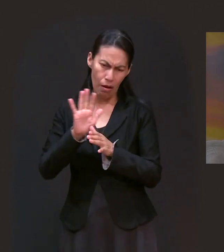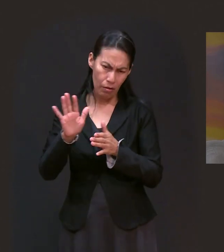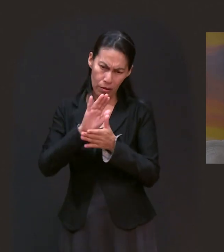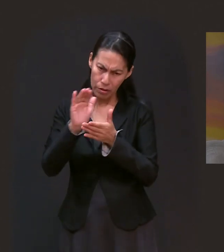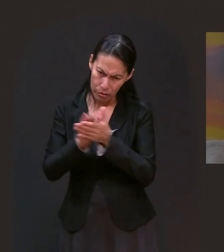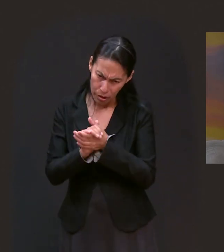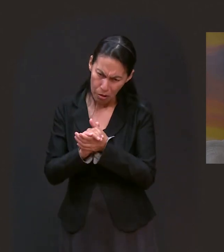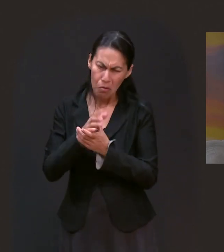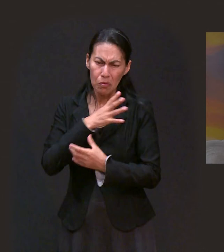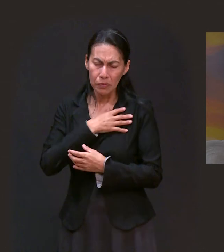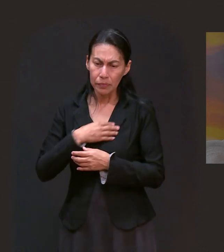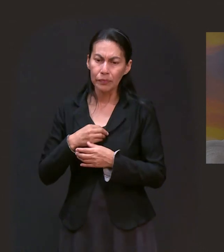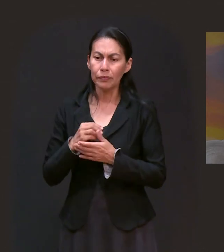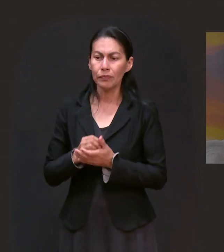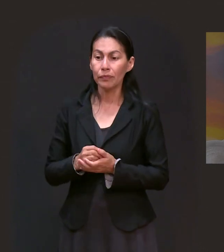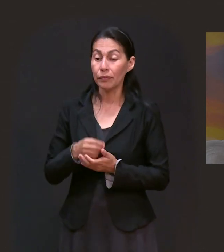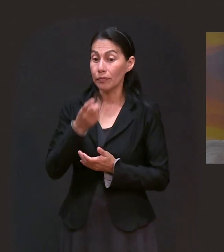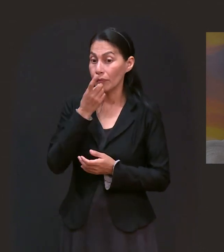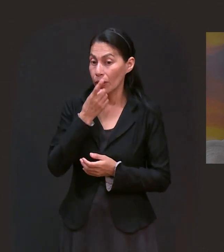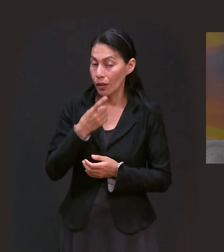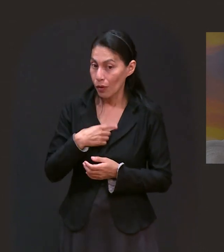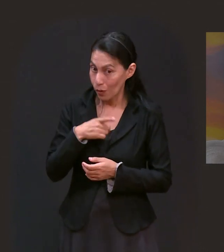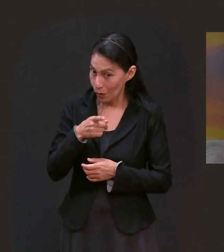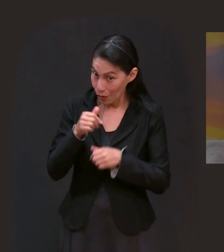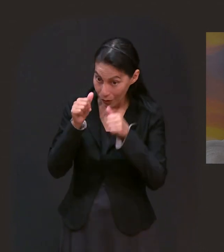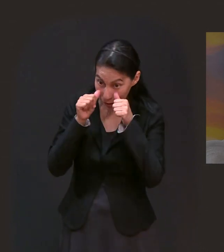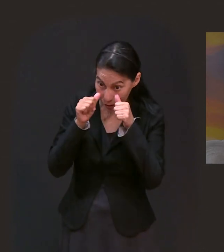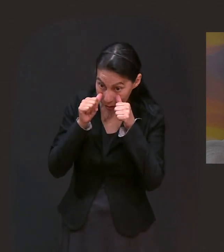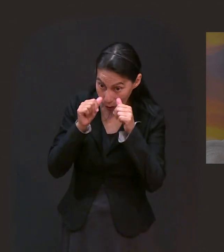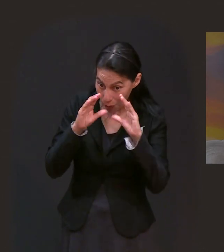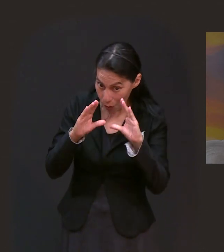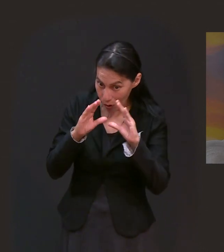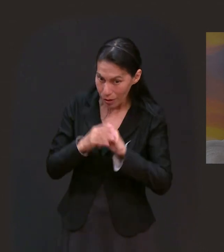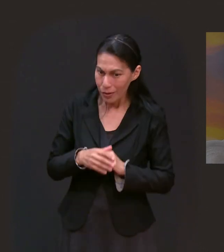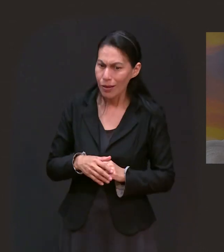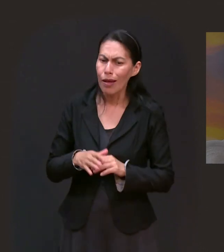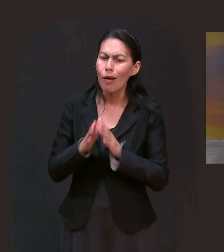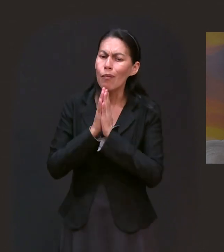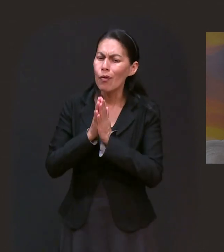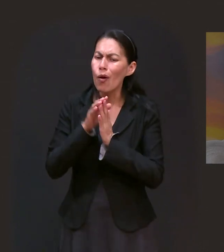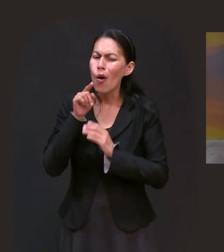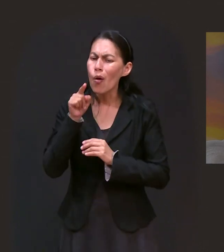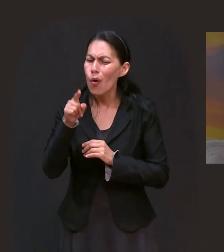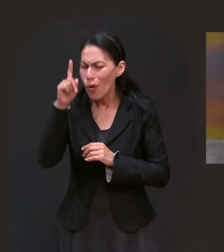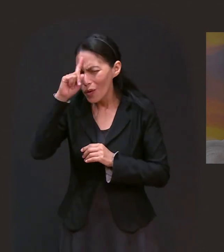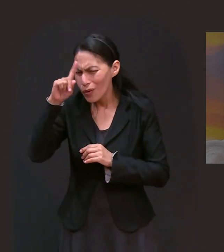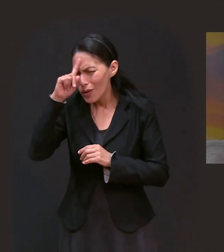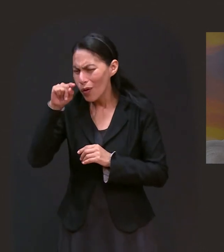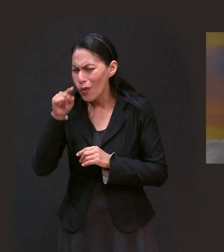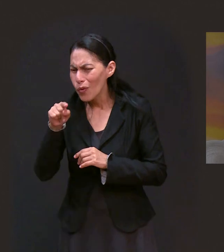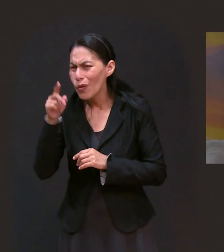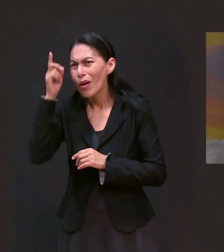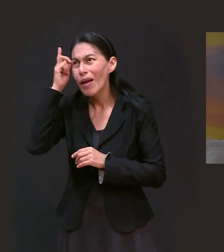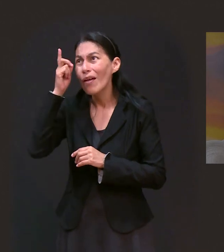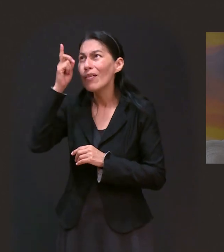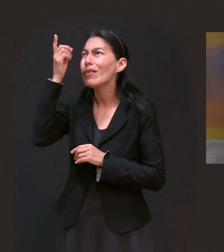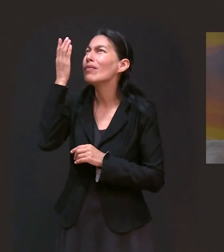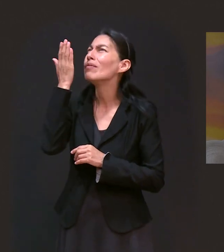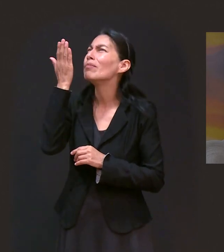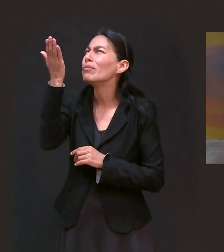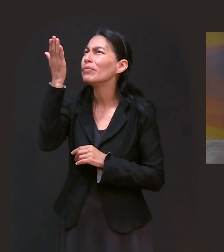tenía hijos me dijo pero para que esté atenta y hay que pedir a dios a que